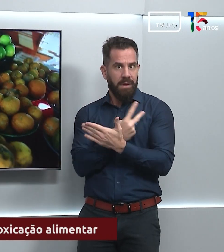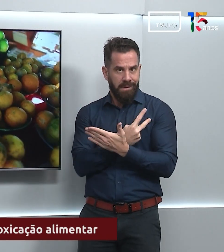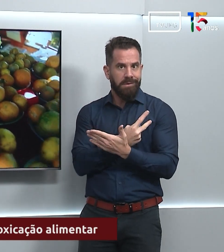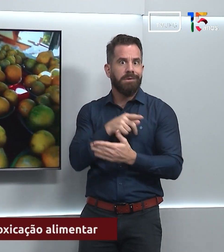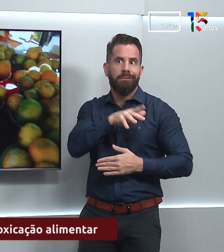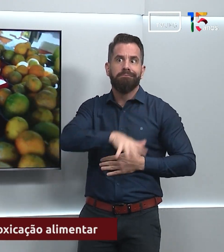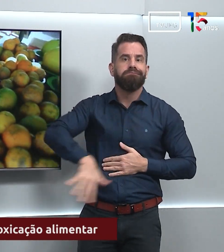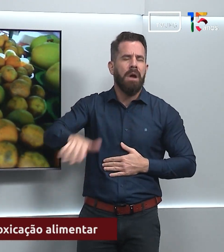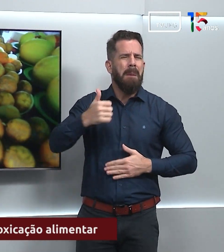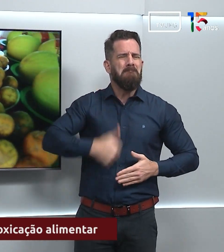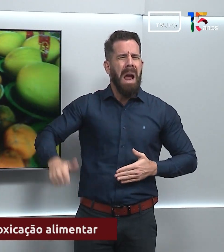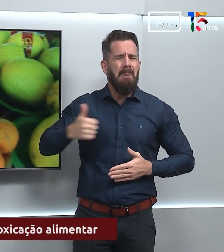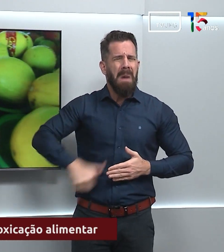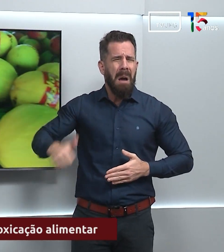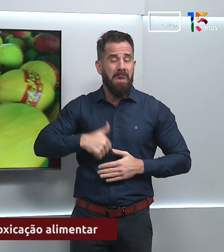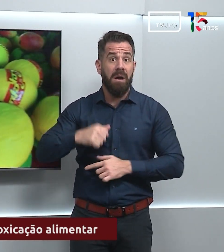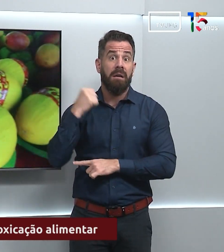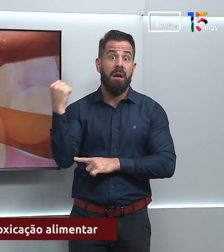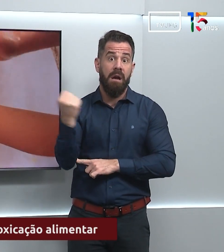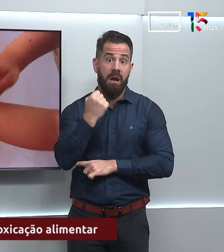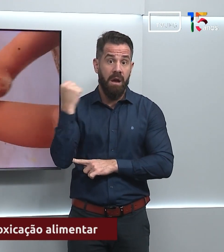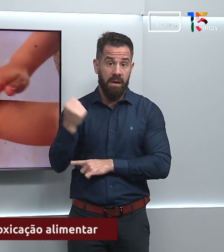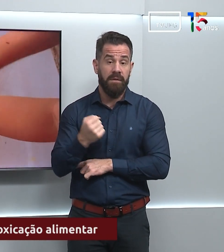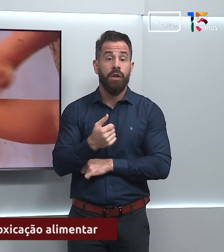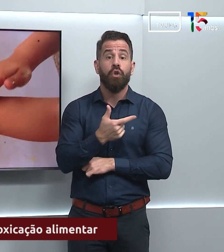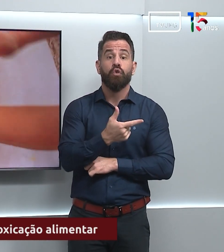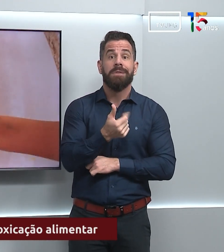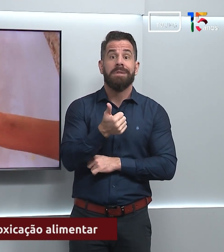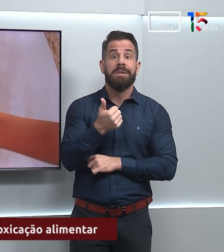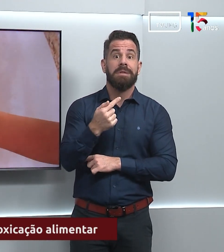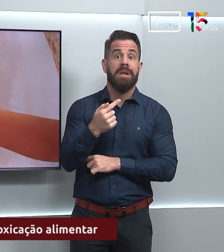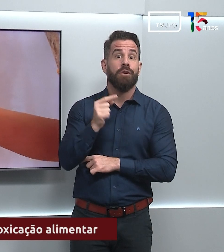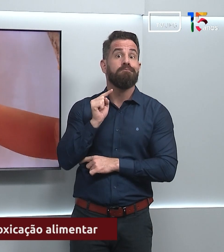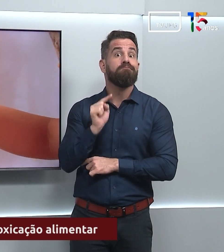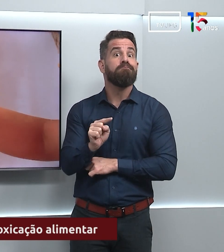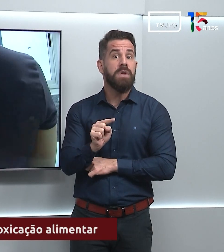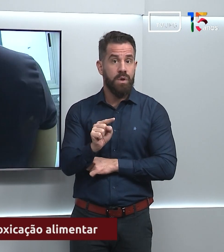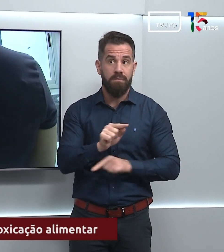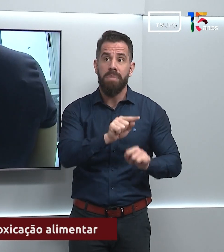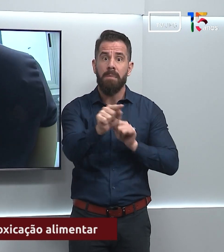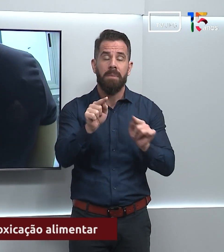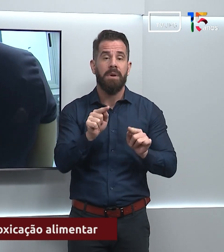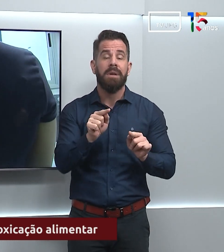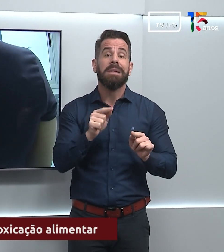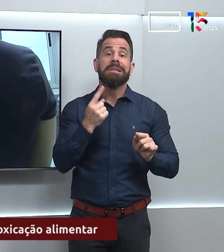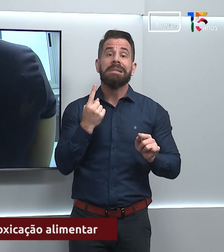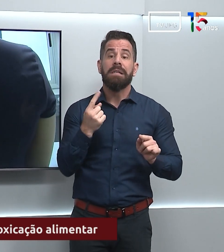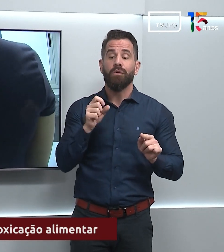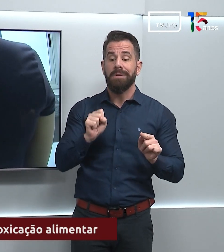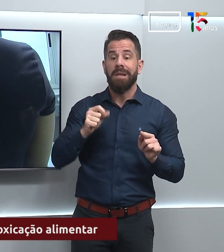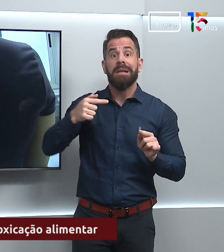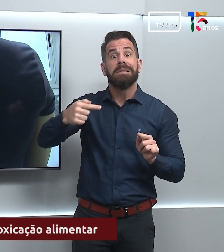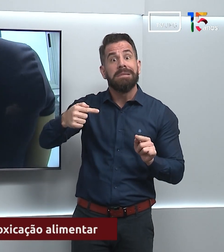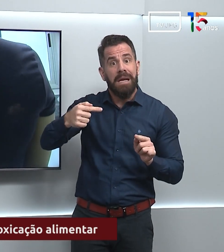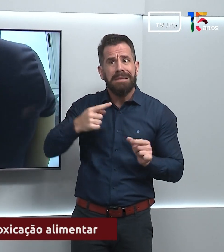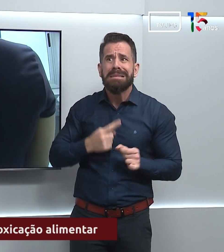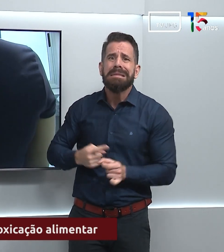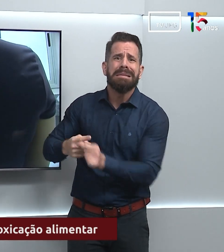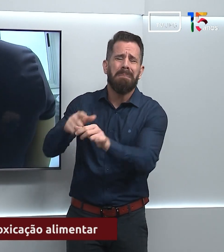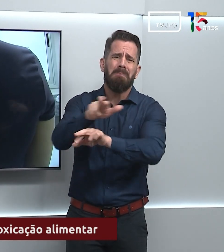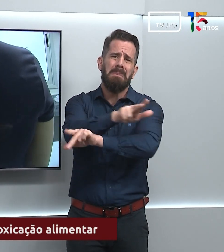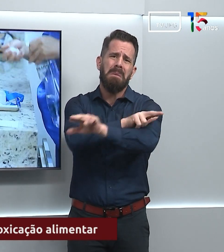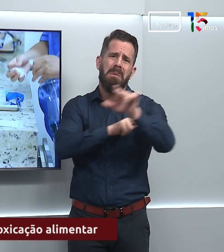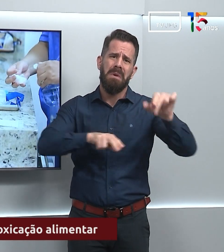de 217 mil casos foram registrados em 186 cidades do estado.